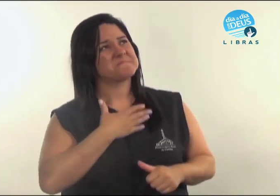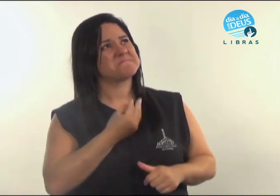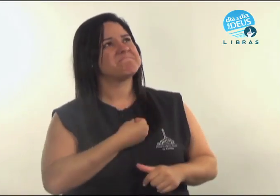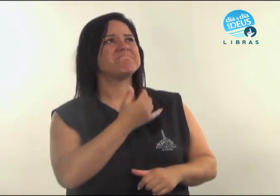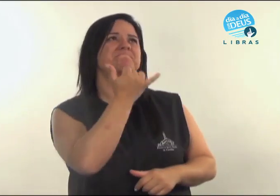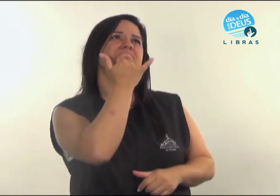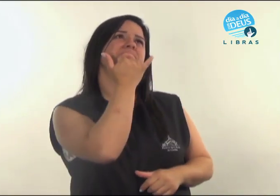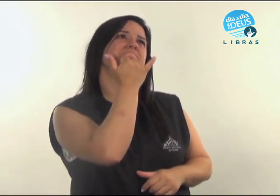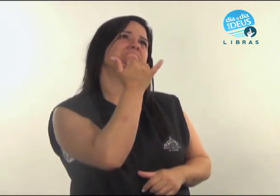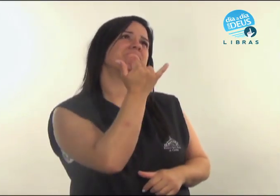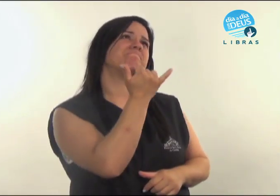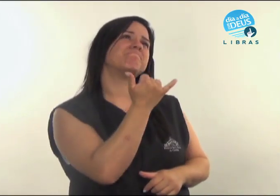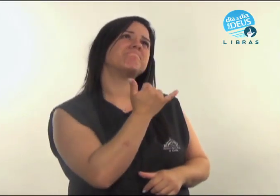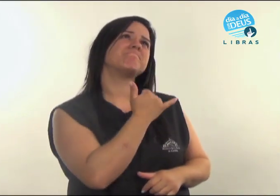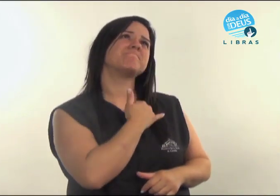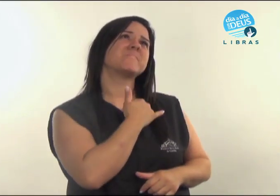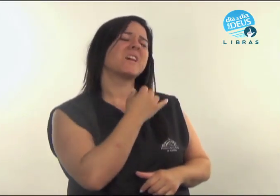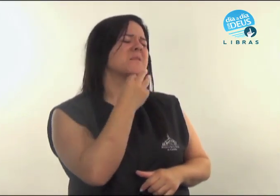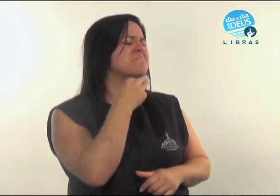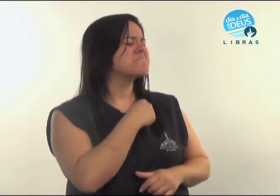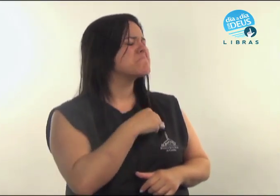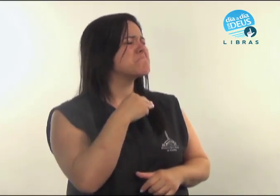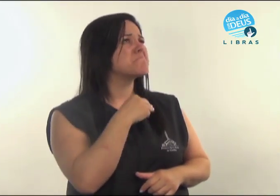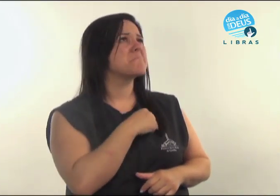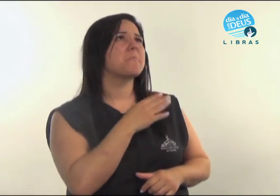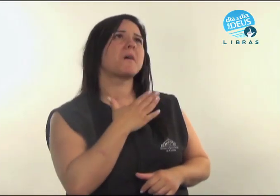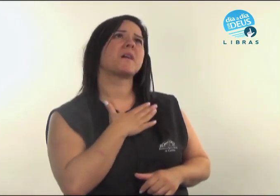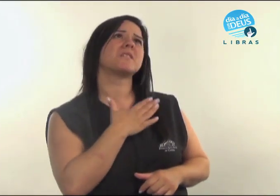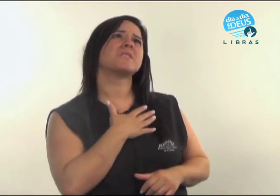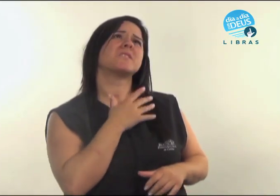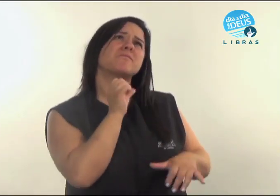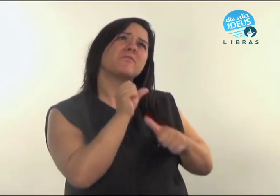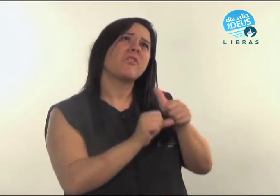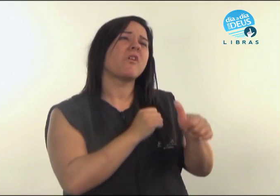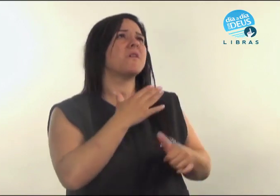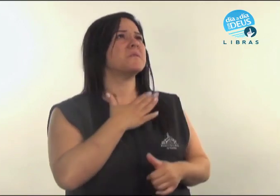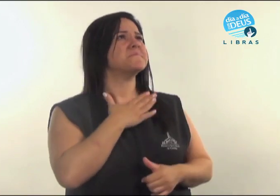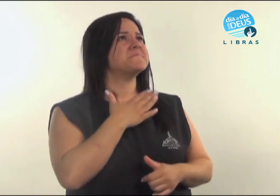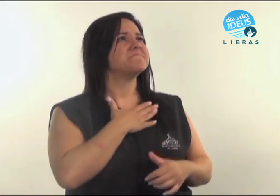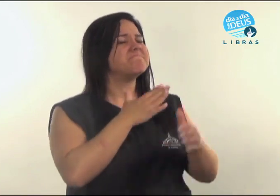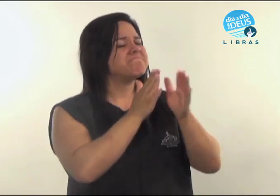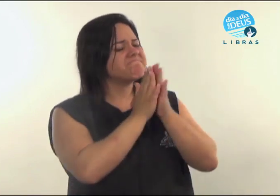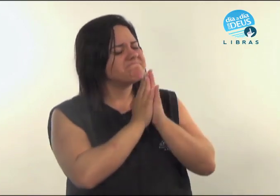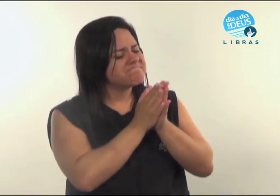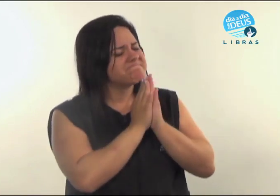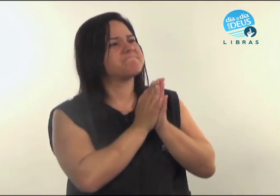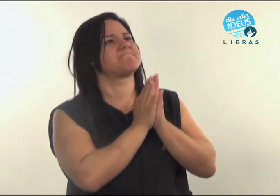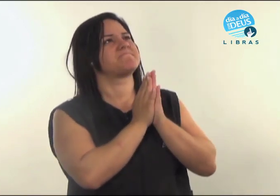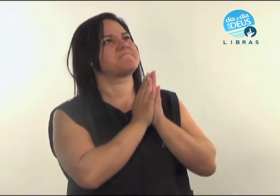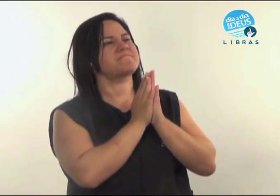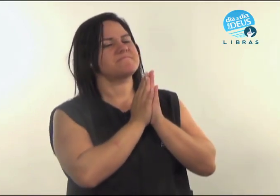vida. Eu quero pedir perdão para o Senhor, pedir misericórdia do Senhor, pedir transformação do